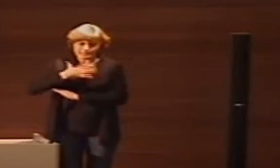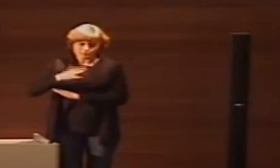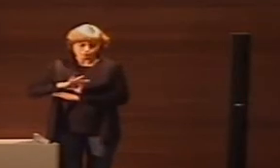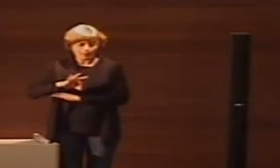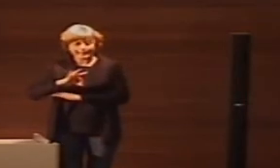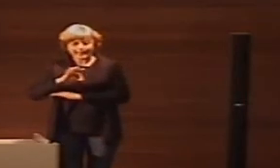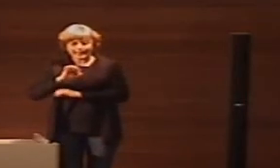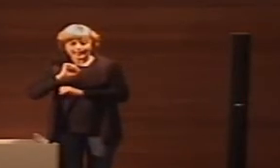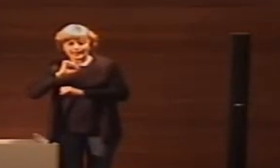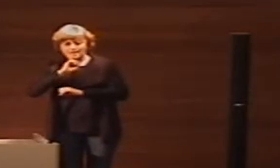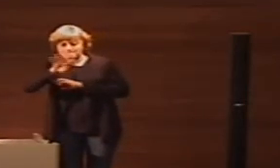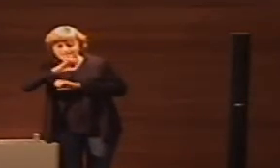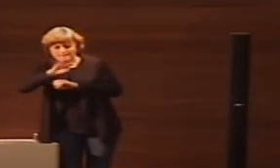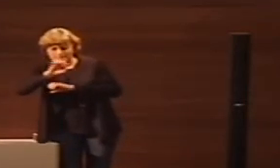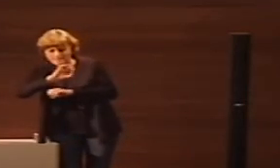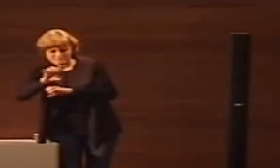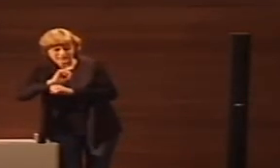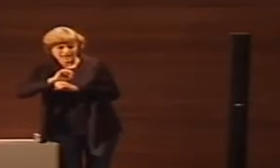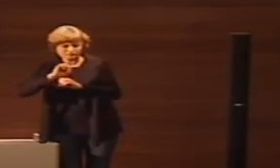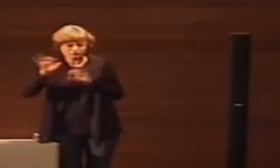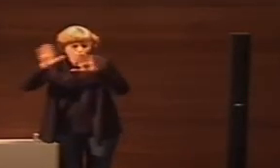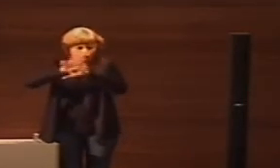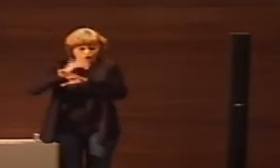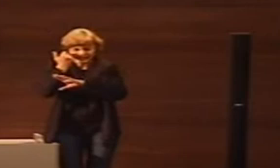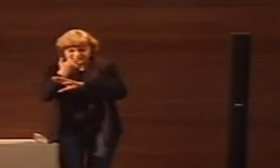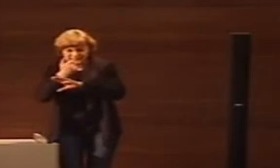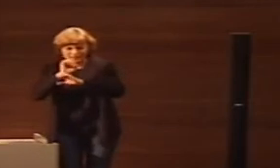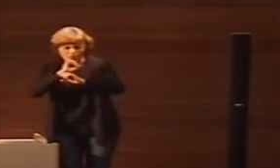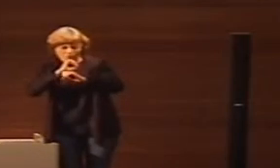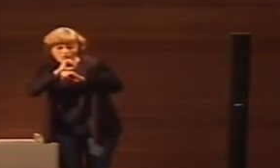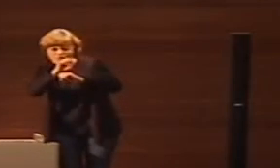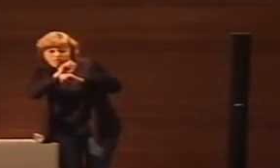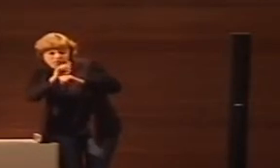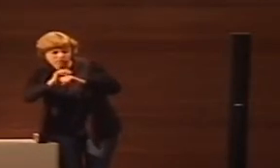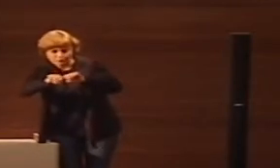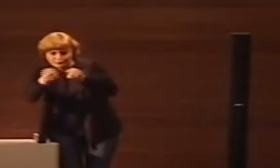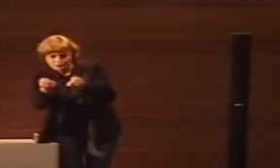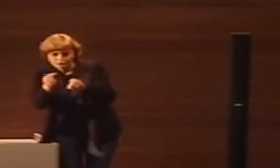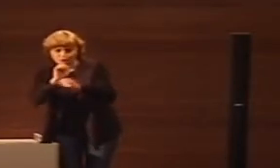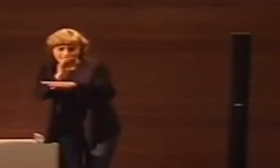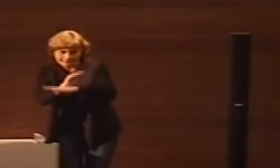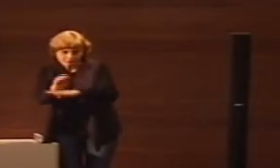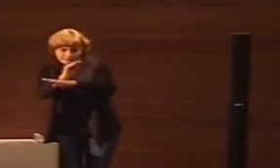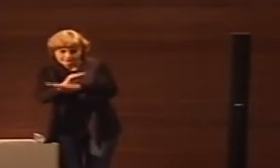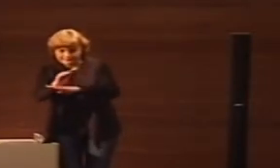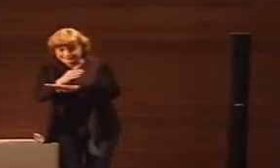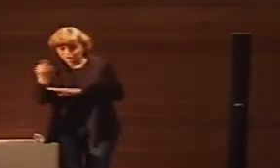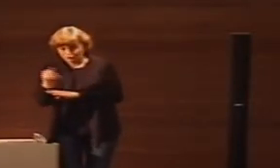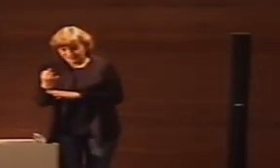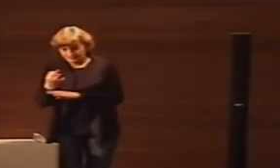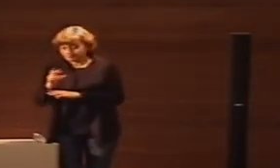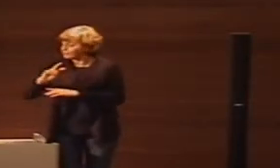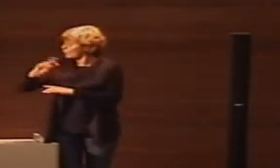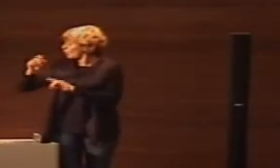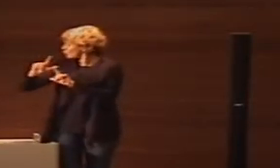experiencias y cada vez crecientes. Luego también hay casos de pago por peso, donde lo que se hace es